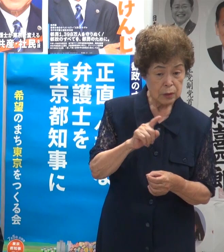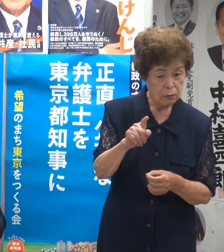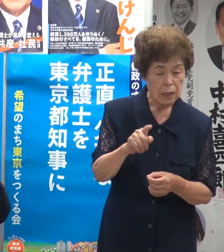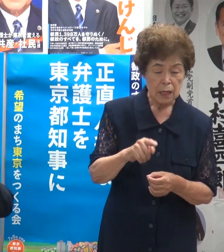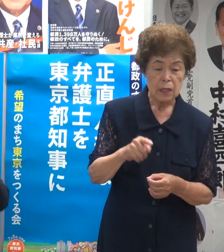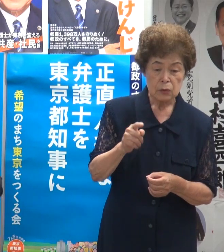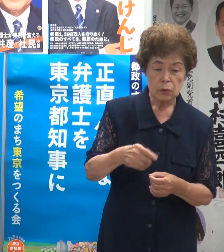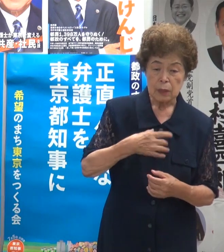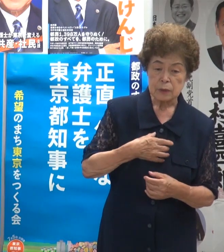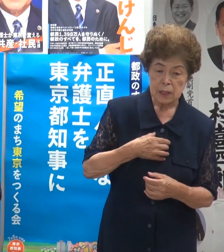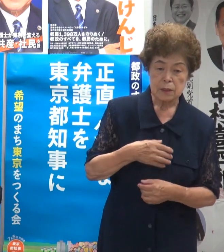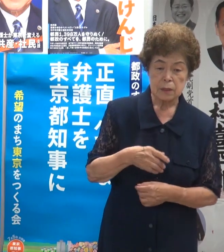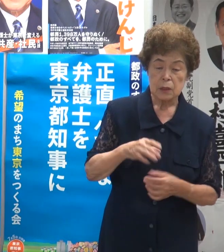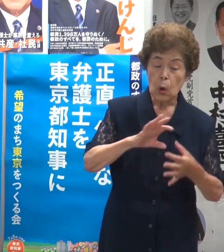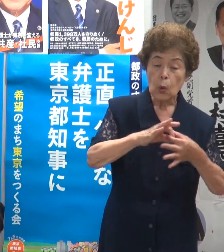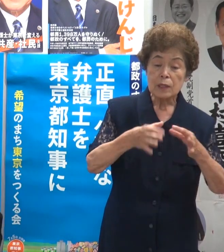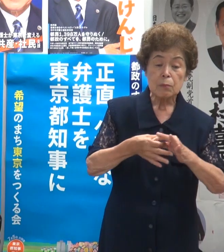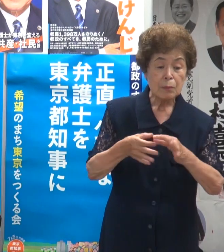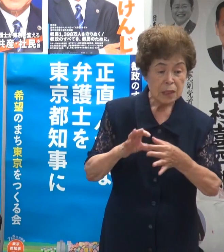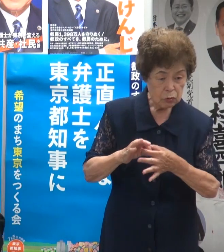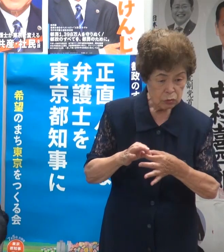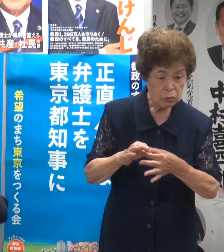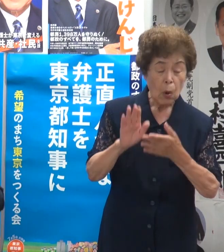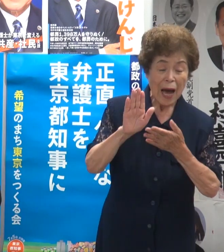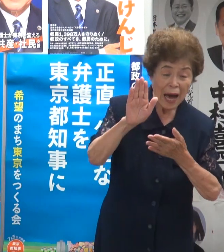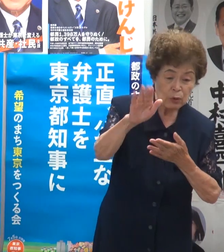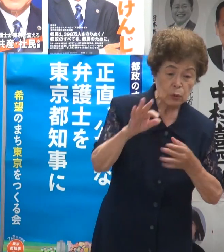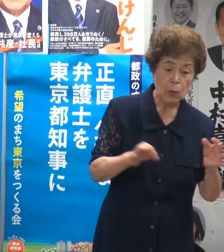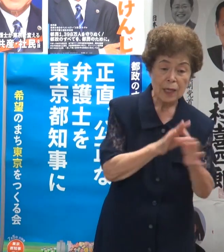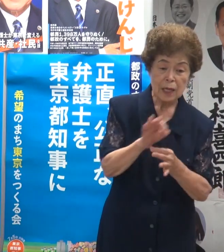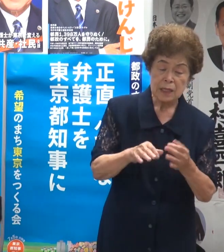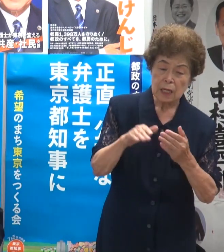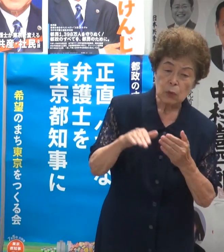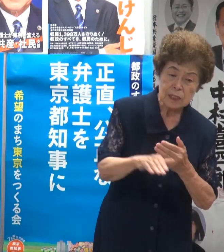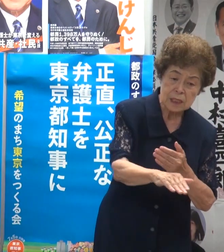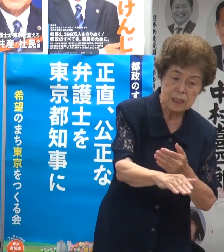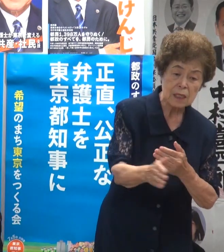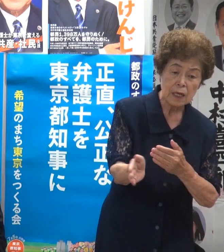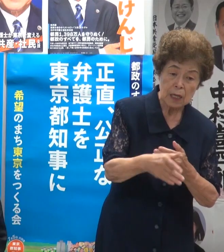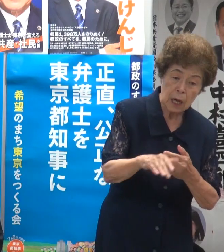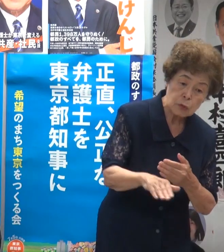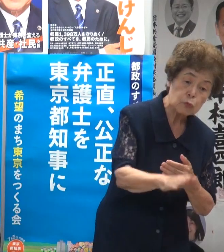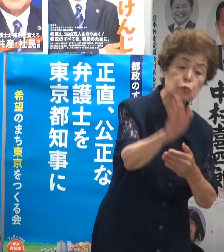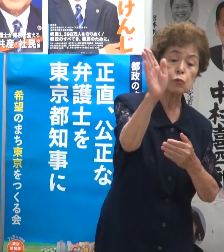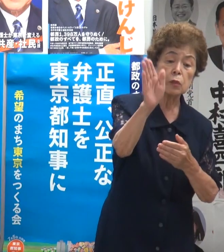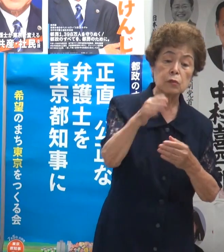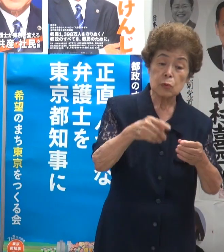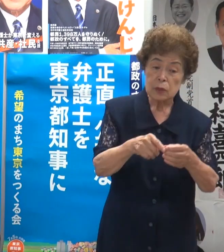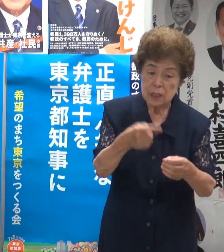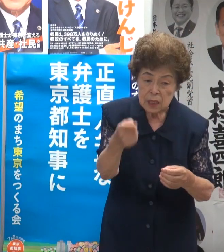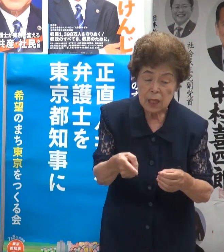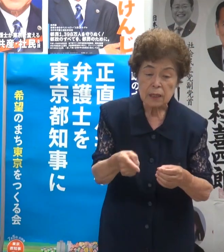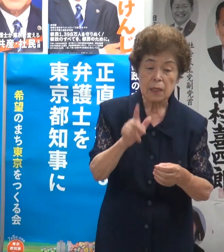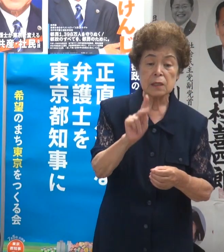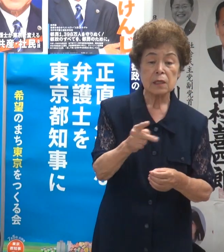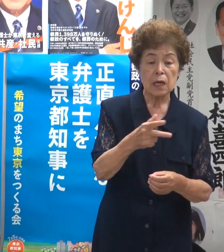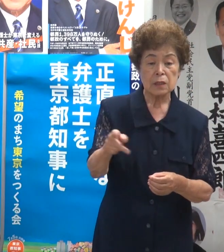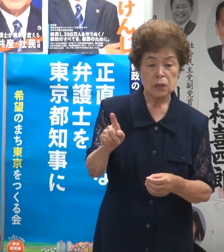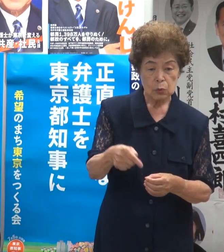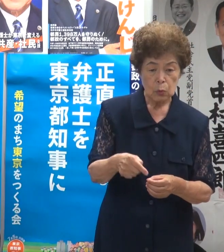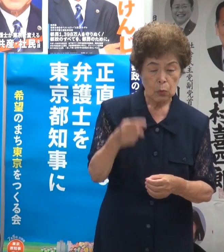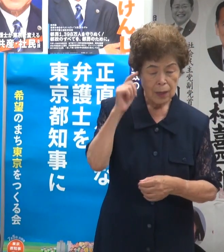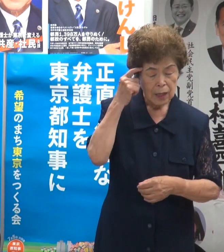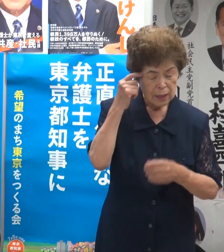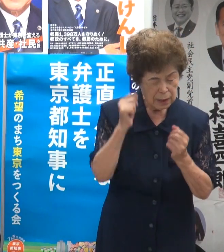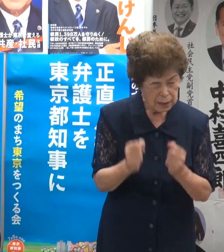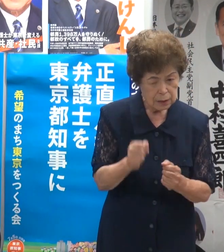ともとオリンピックの後の経済の沈滞をから脱却する起爆剤にカジノを考えてた節があ